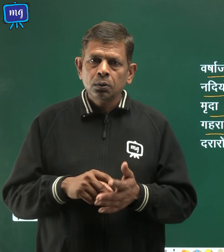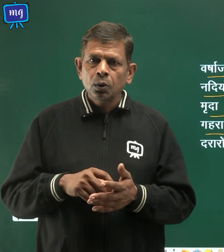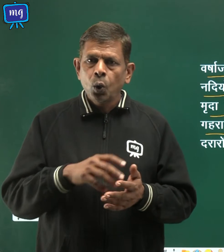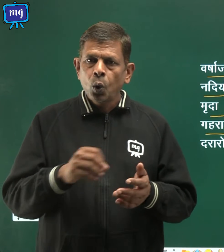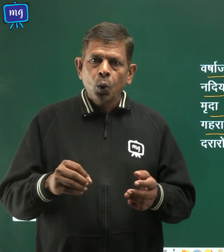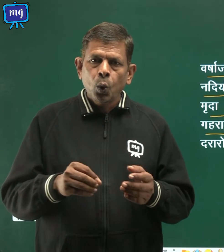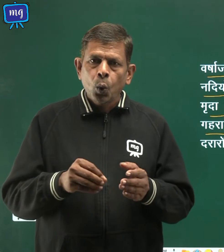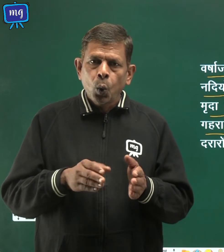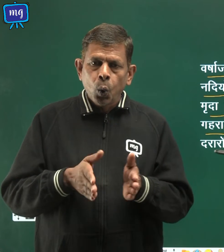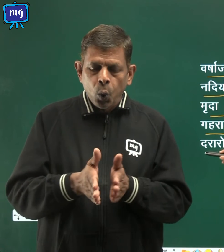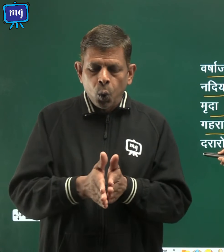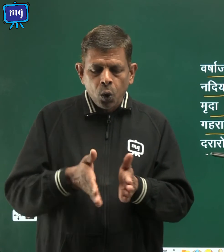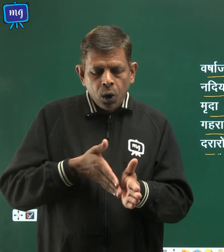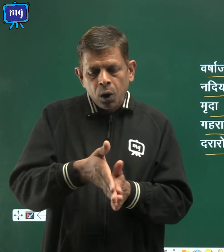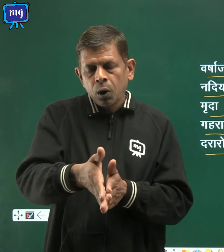और दरारों को